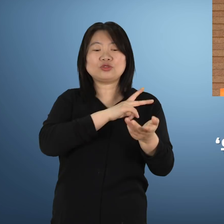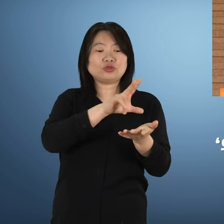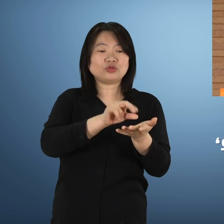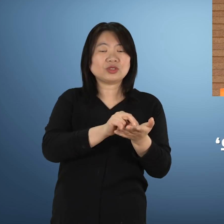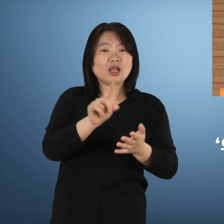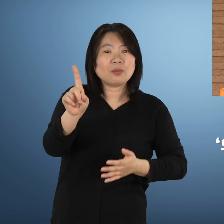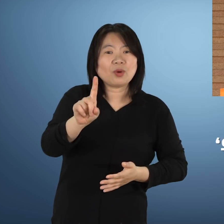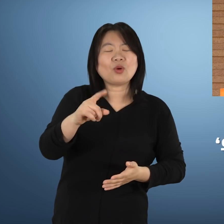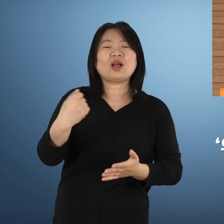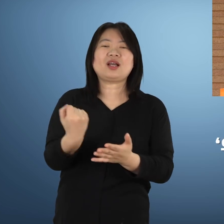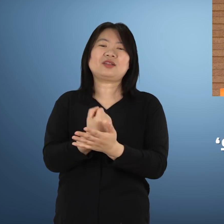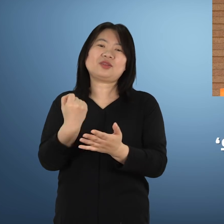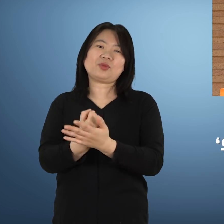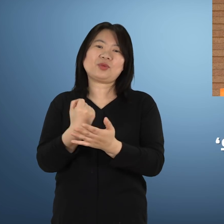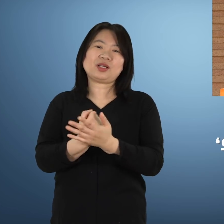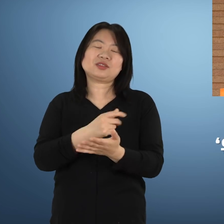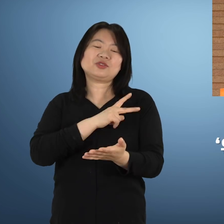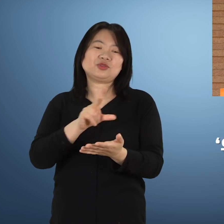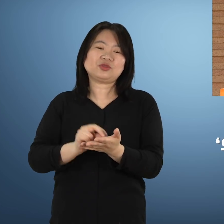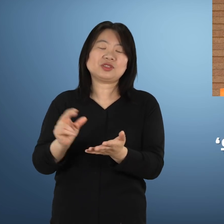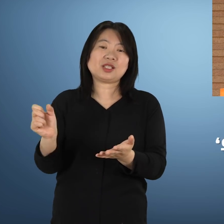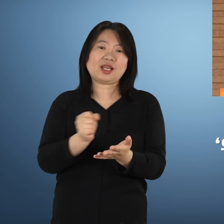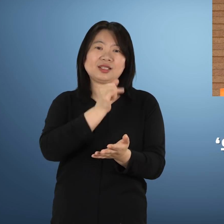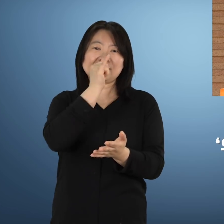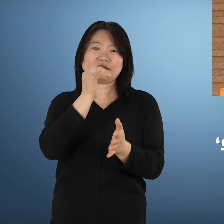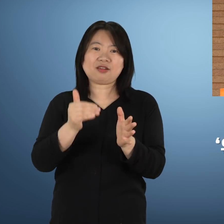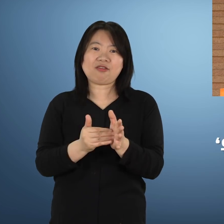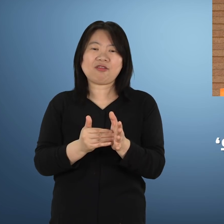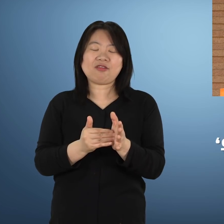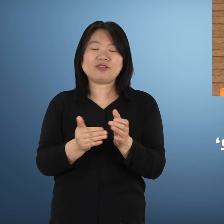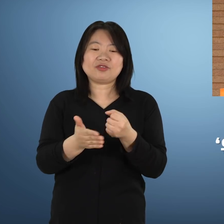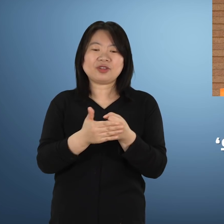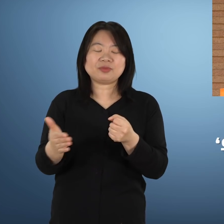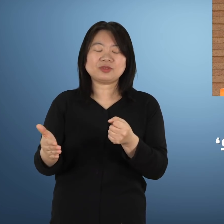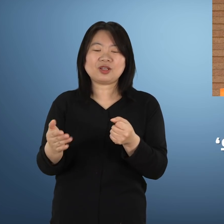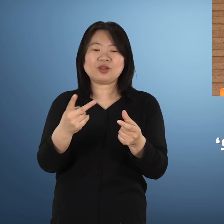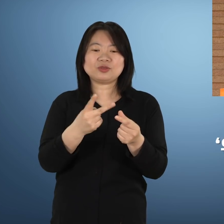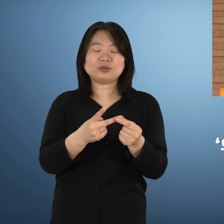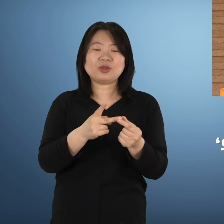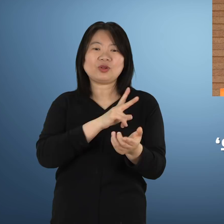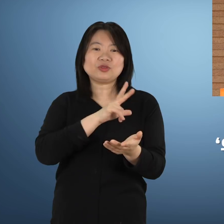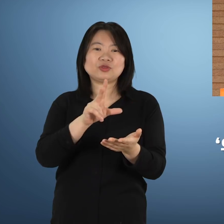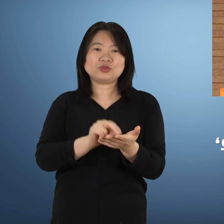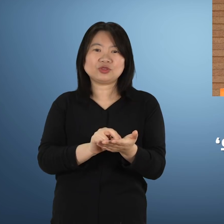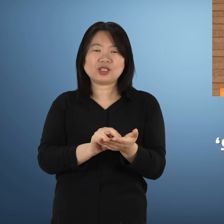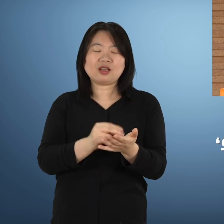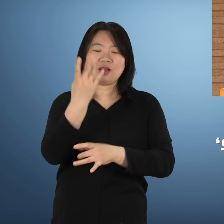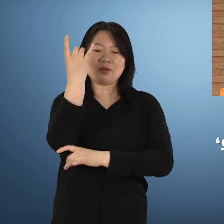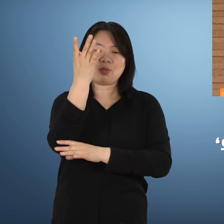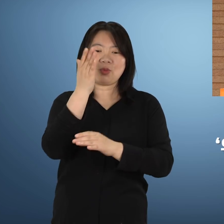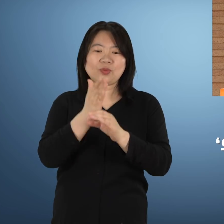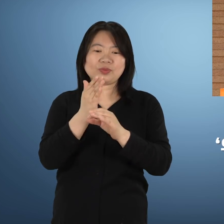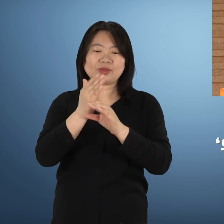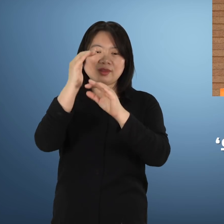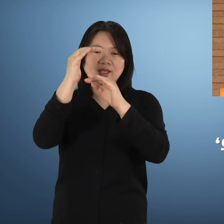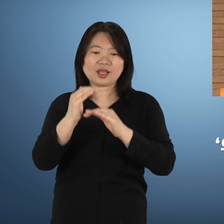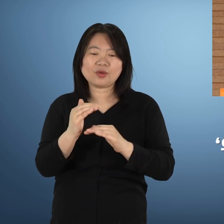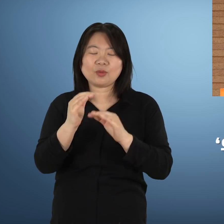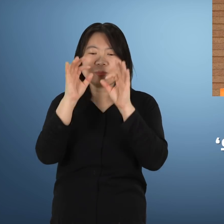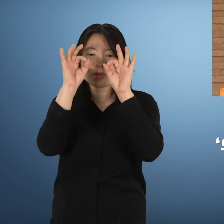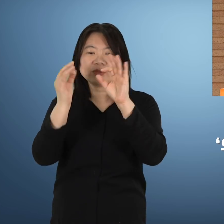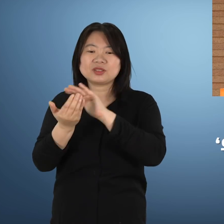주제가 애통이라는 주제입니다. 그러면 우리 2번째 주제의 본론으로 들어가기에